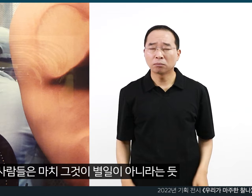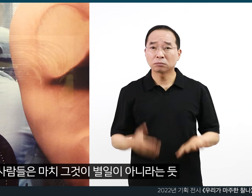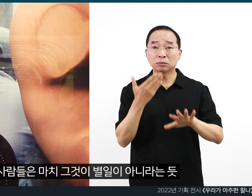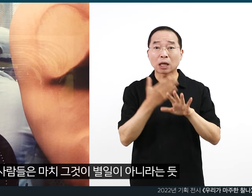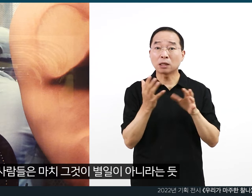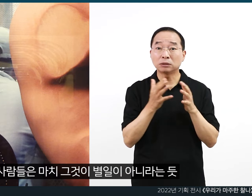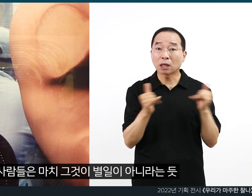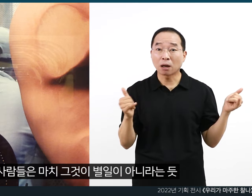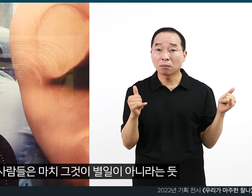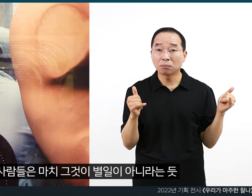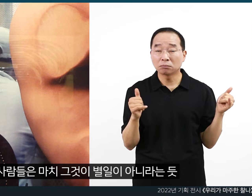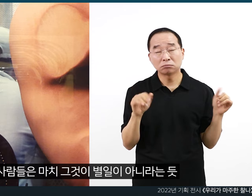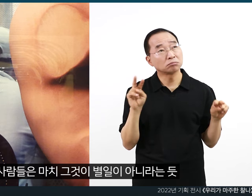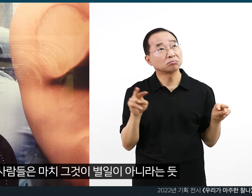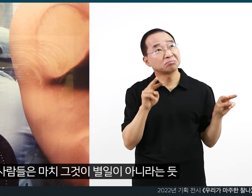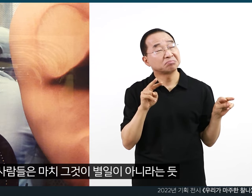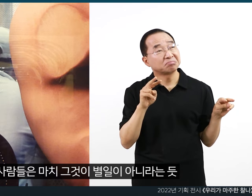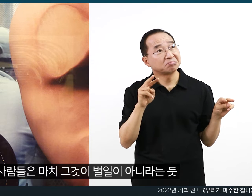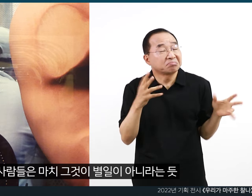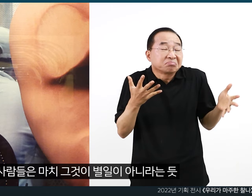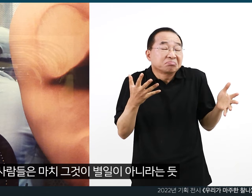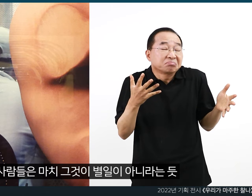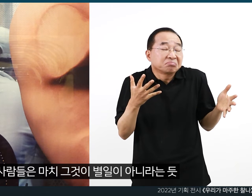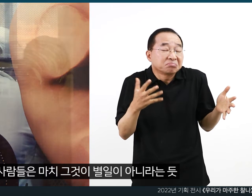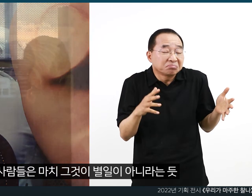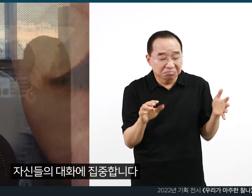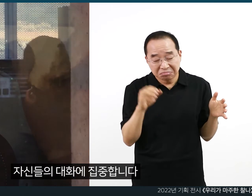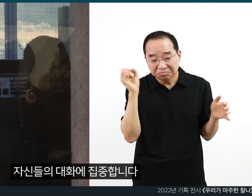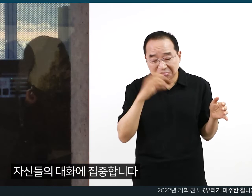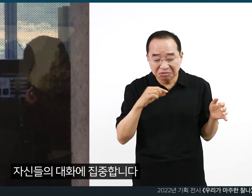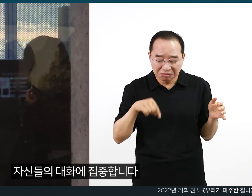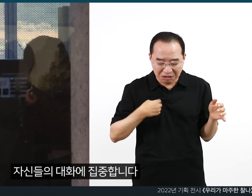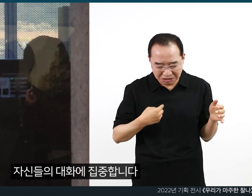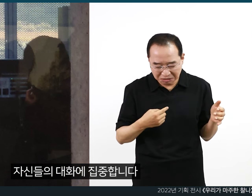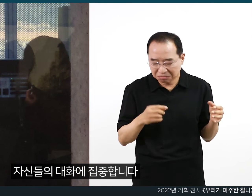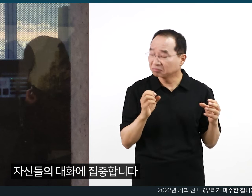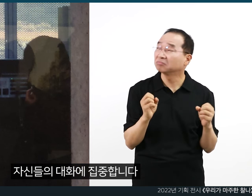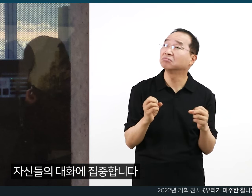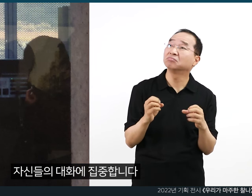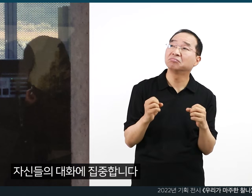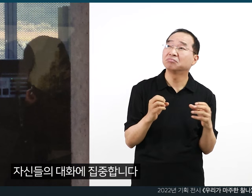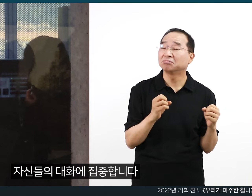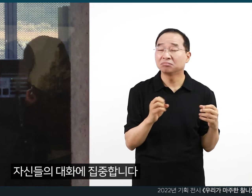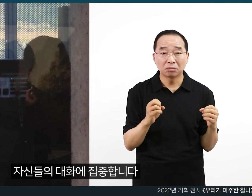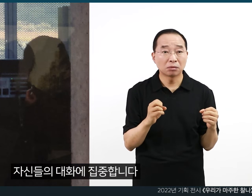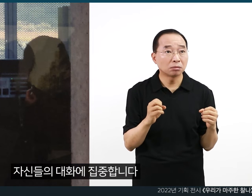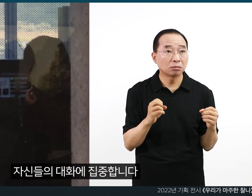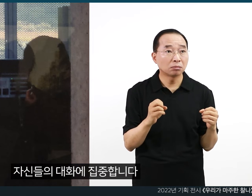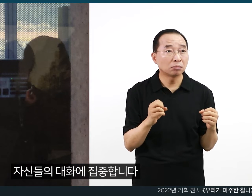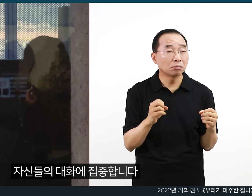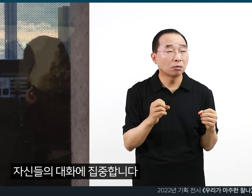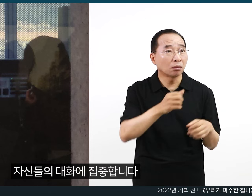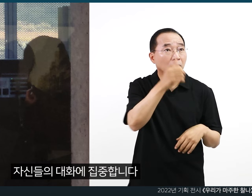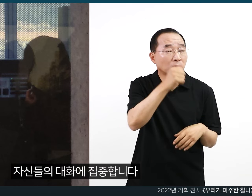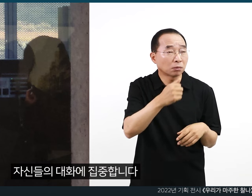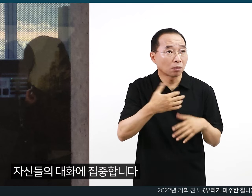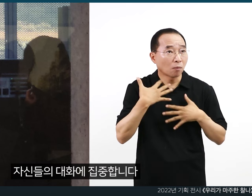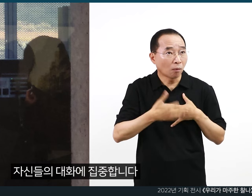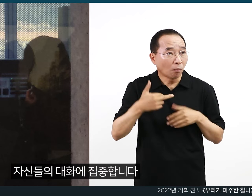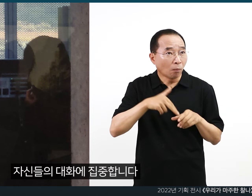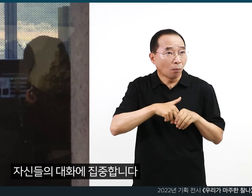다른 사람들은 마치 그것이 별일이 아니라는 듯 자신들의 대화에 집중합니다.